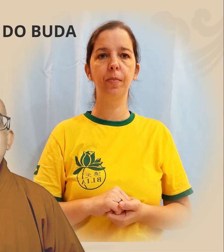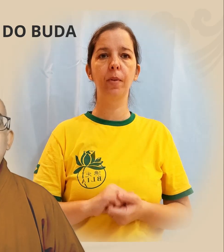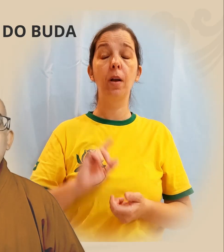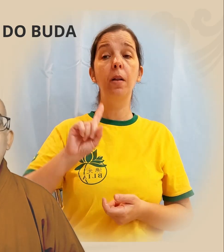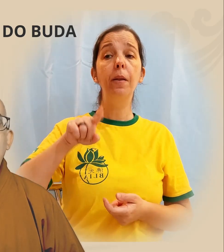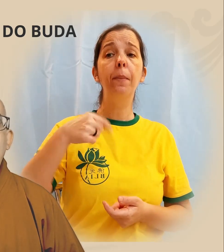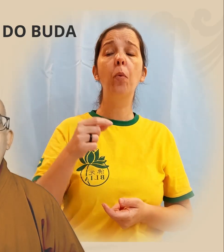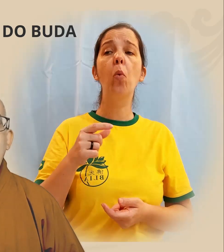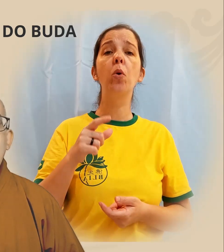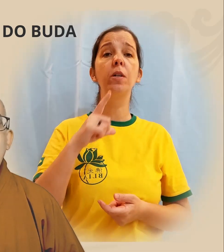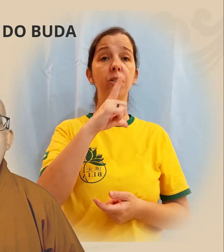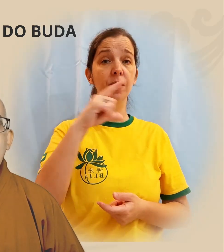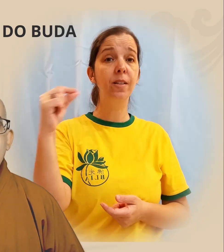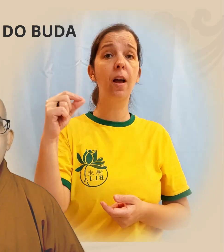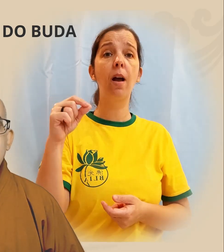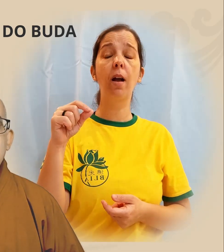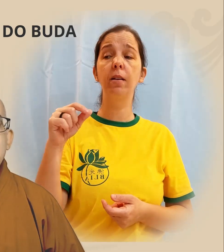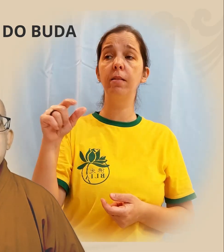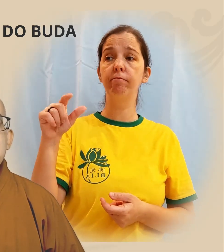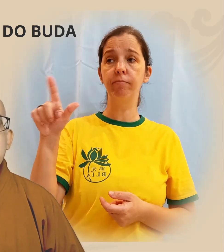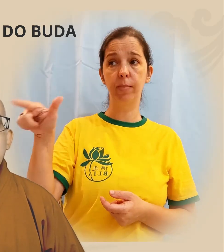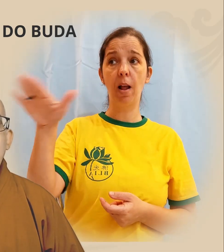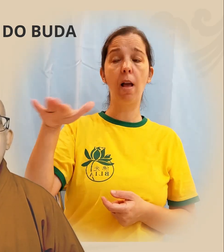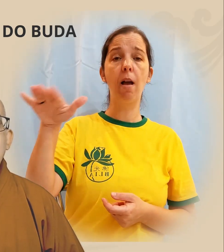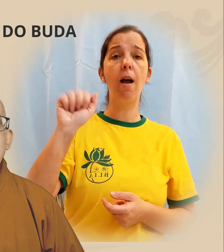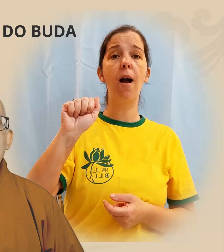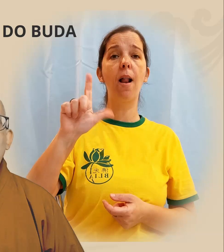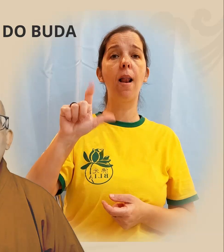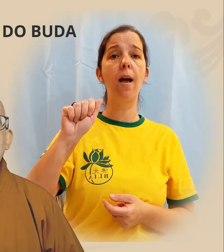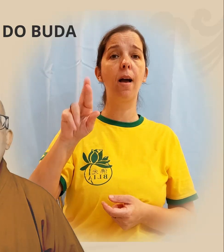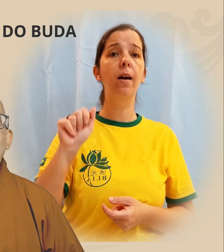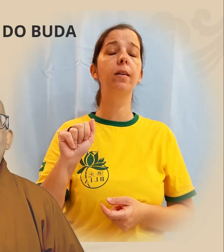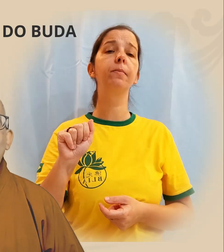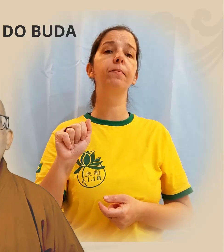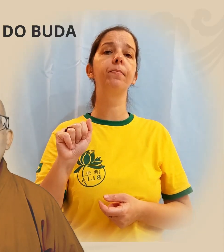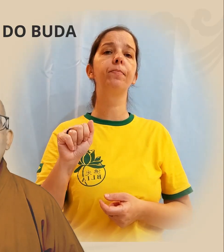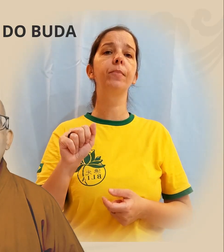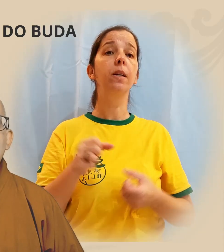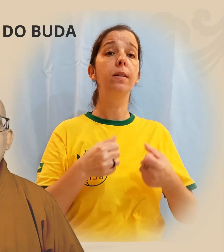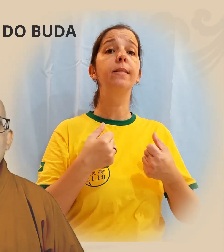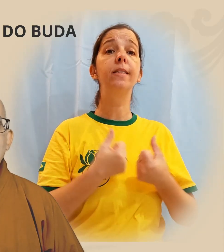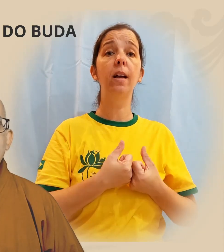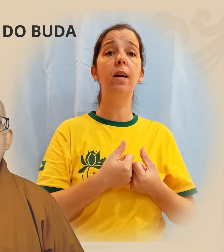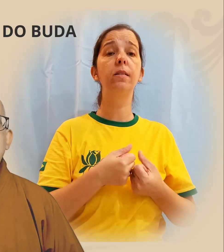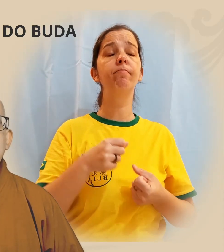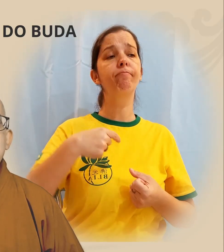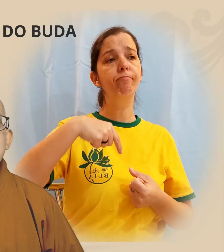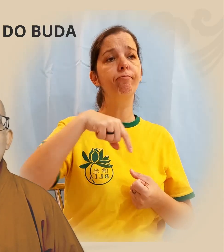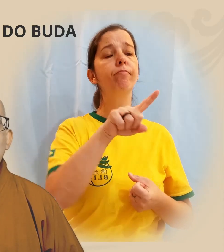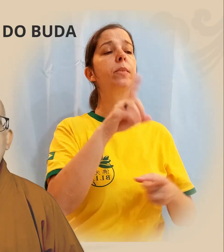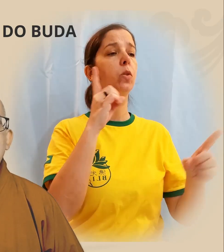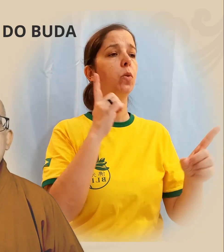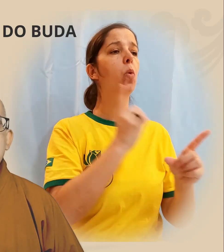Após deixar a Lara Kalama, Siddhartha encontra outro professor e